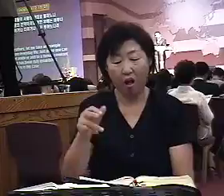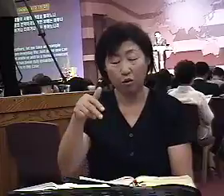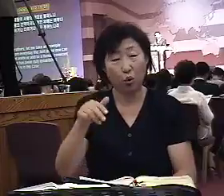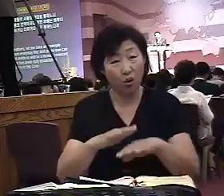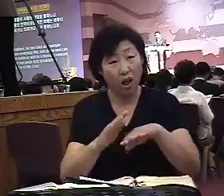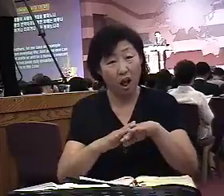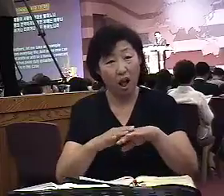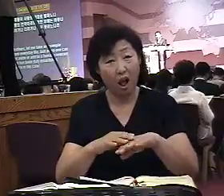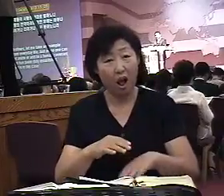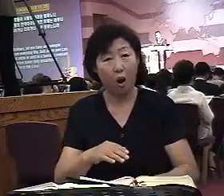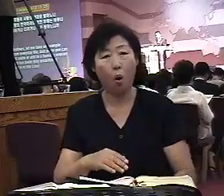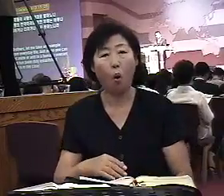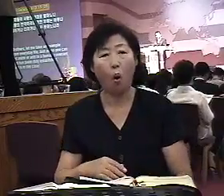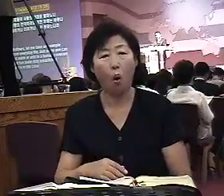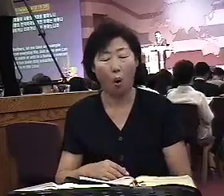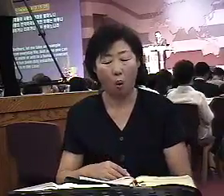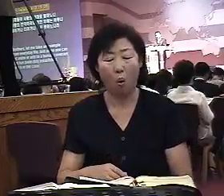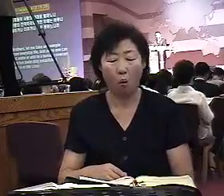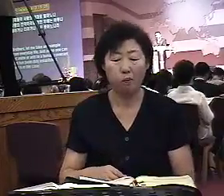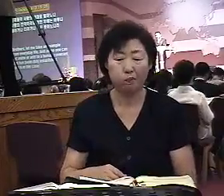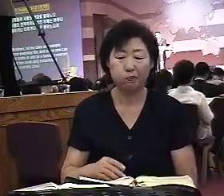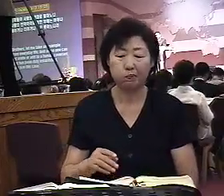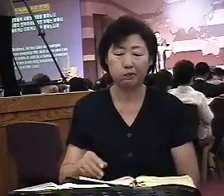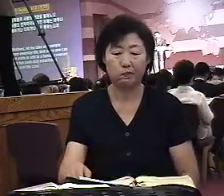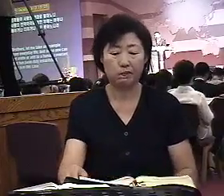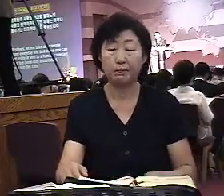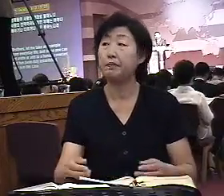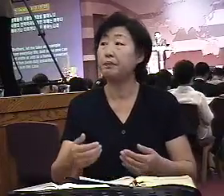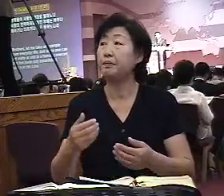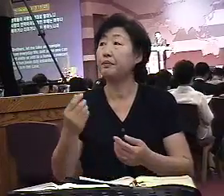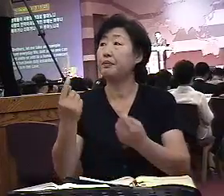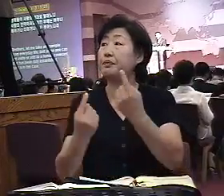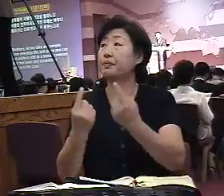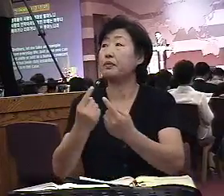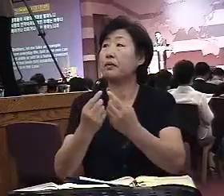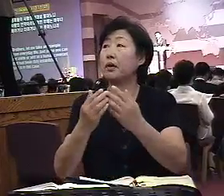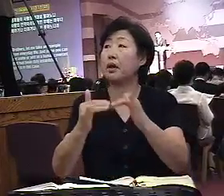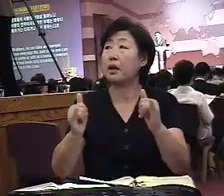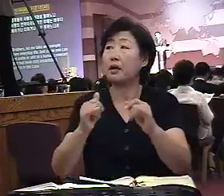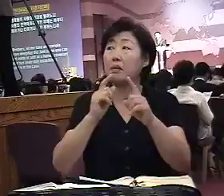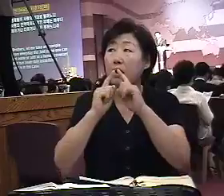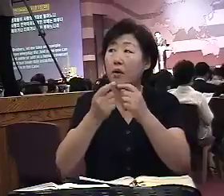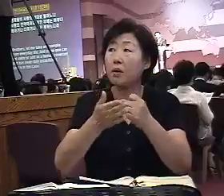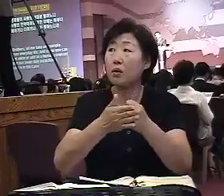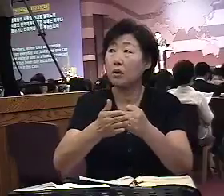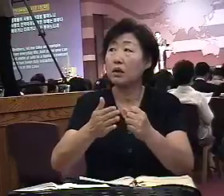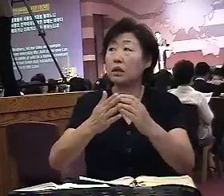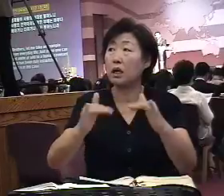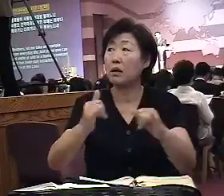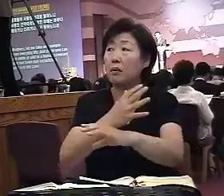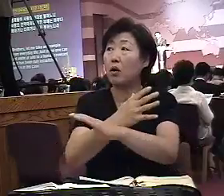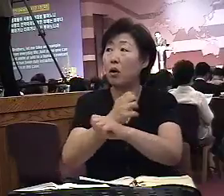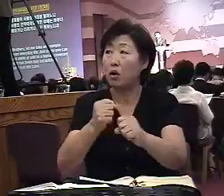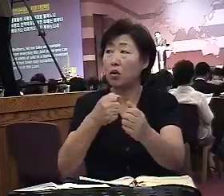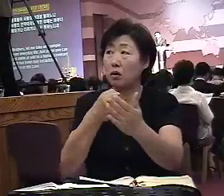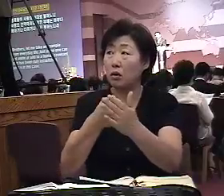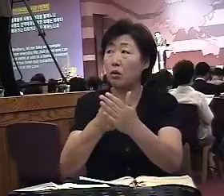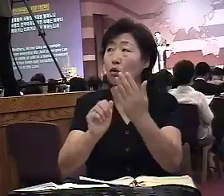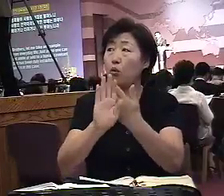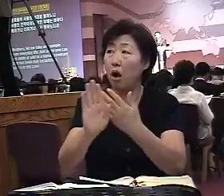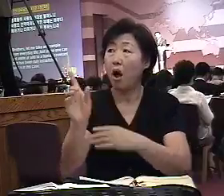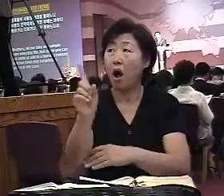15절 말씀 먼저 제가 봉독합니다. 형제들아, 사람의 예대로 말하노니 사람의 언약이라도 정한